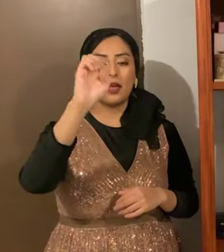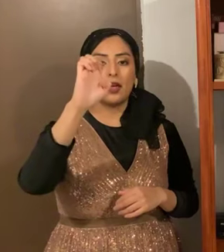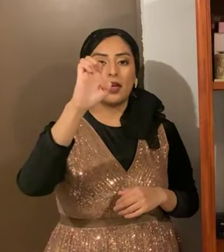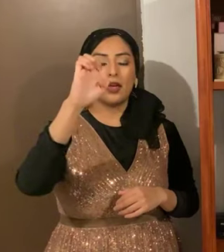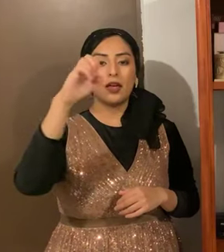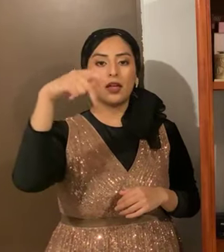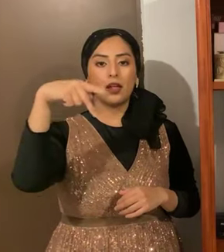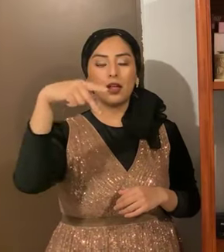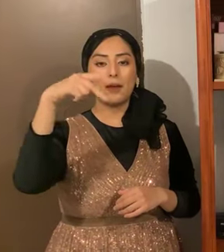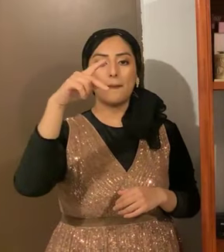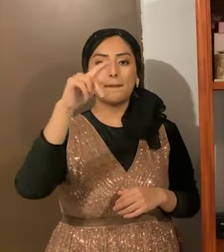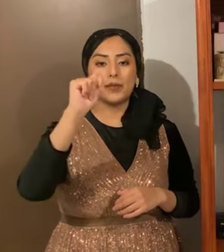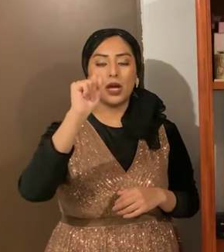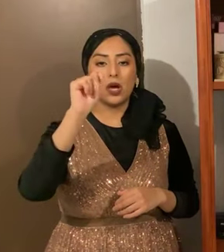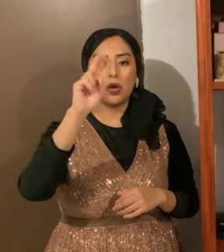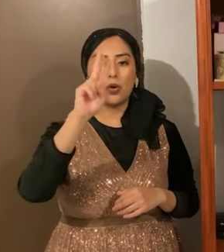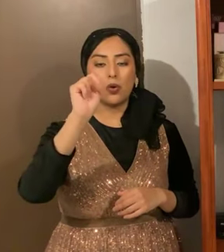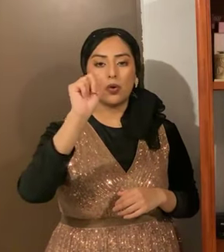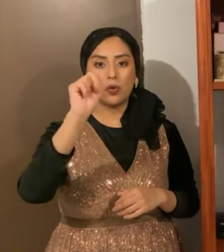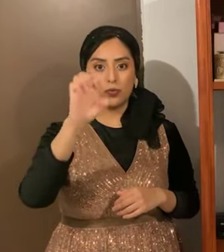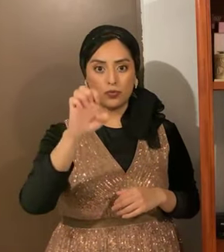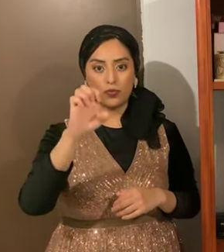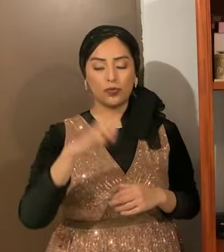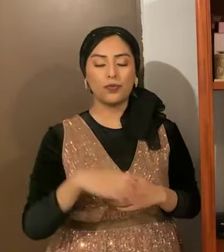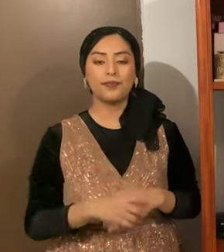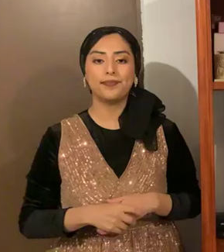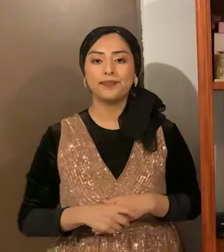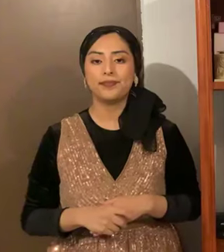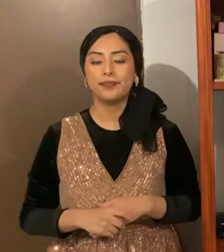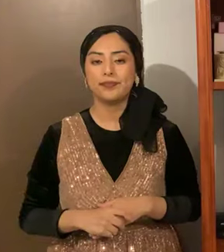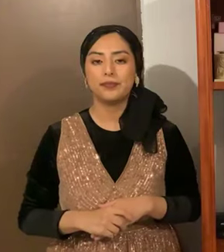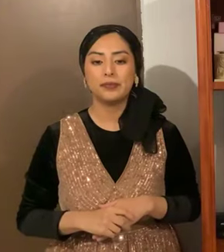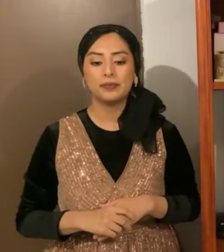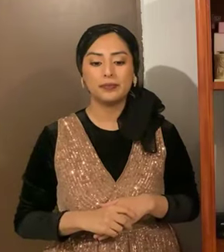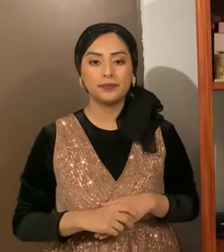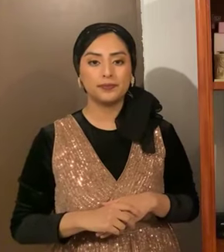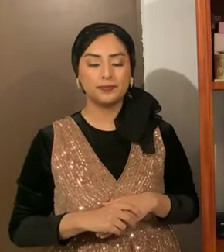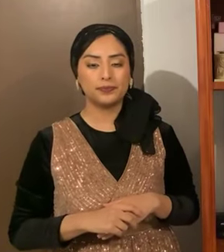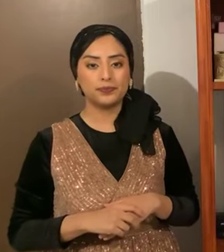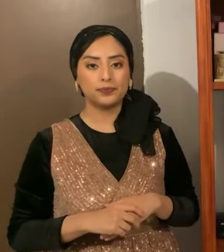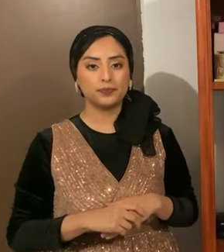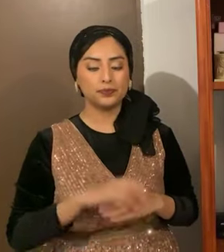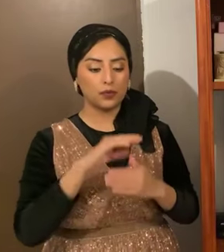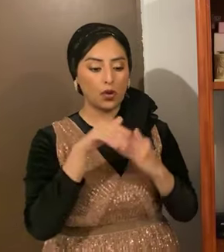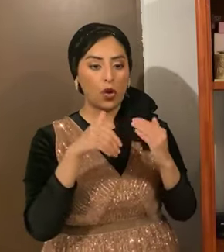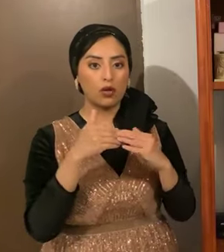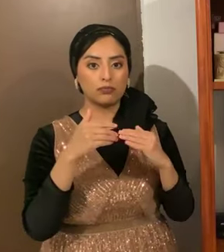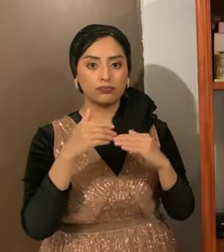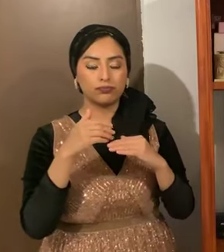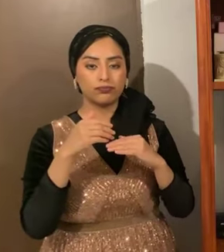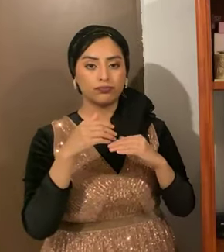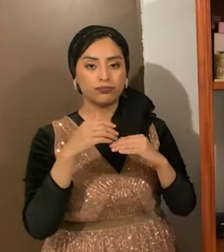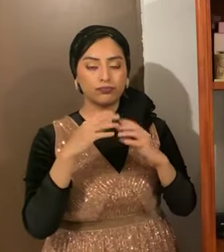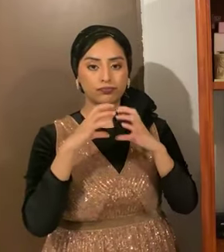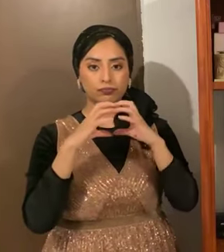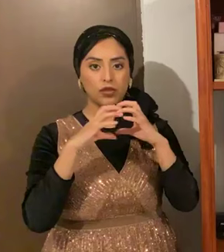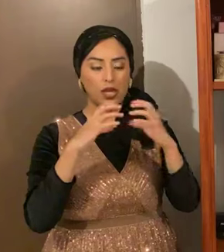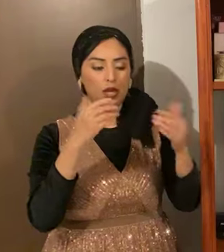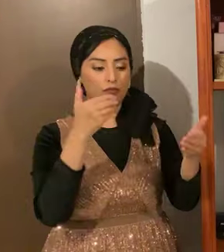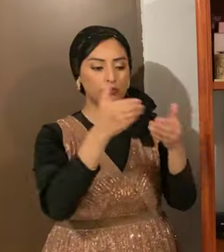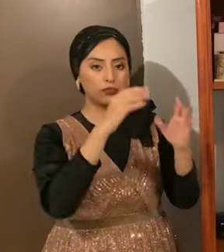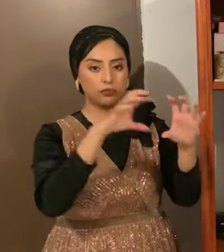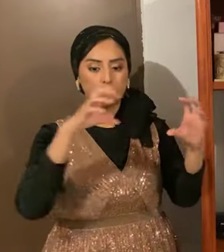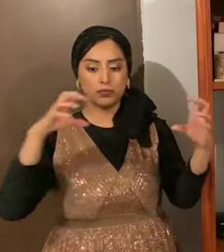es que va a estar Venus, Júpiter y Saturno, juntitos. Y los 3 representan a